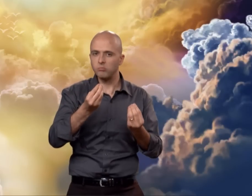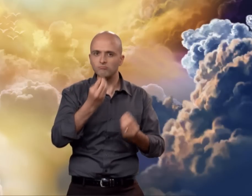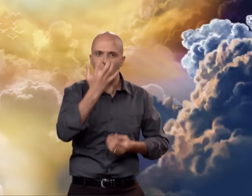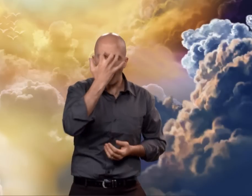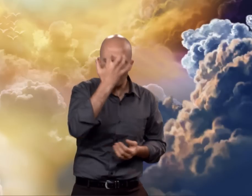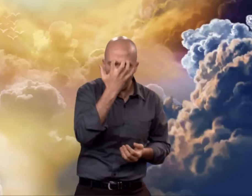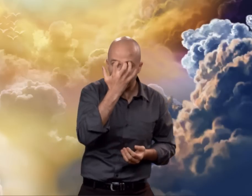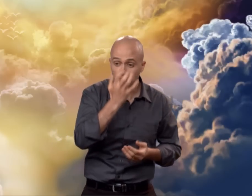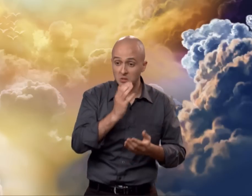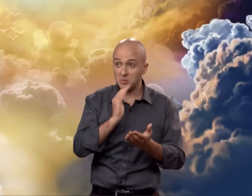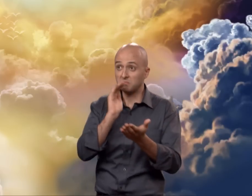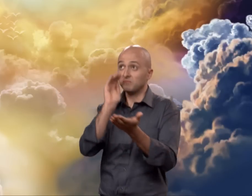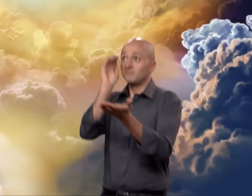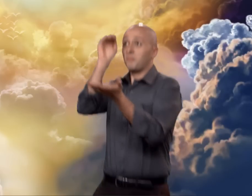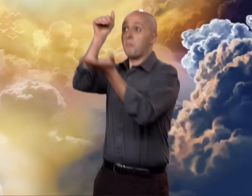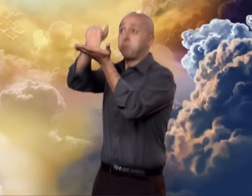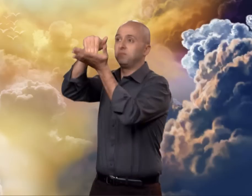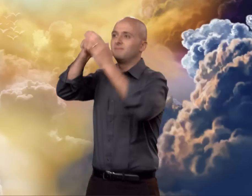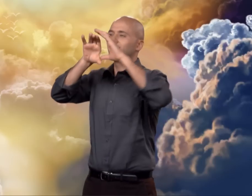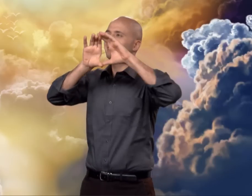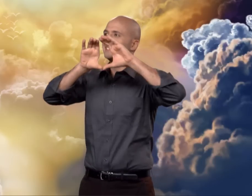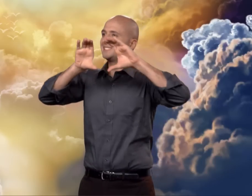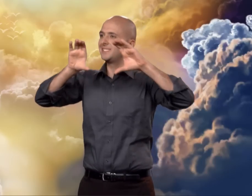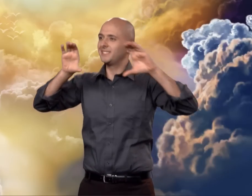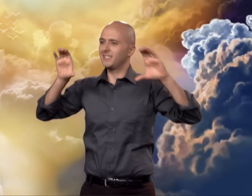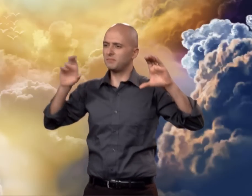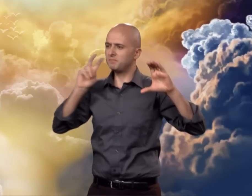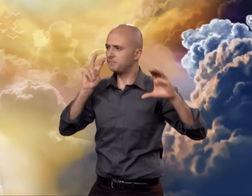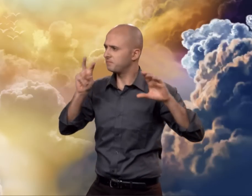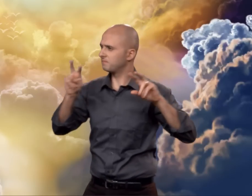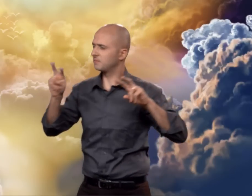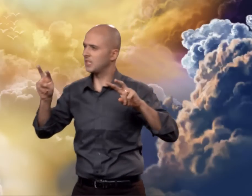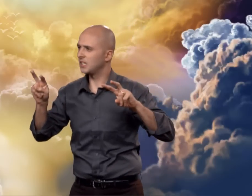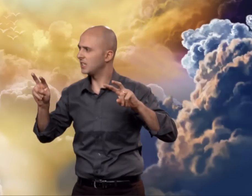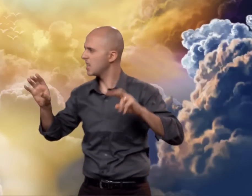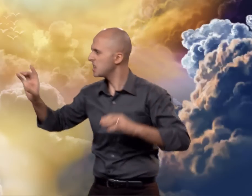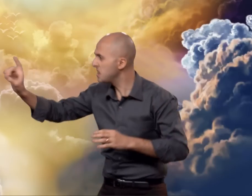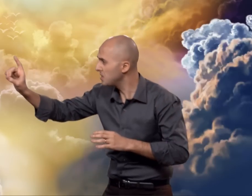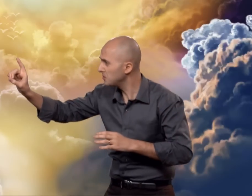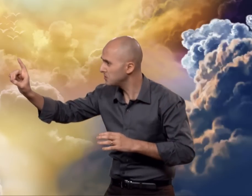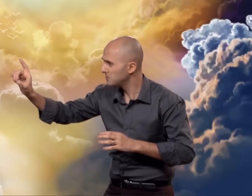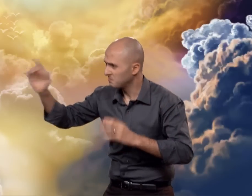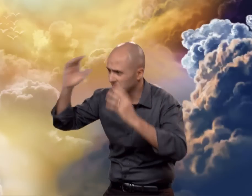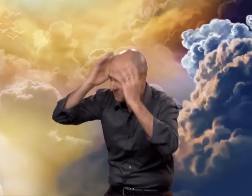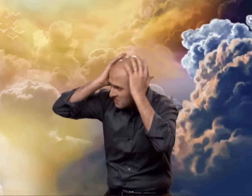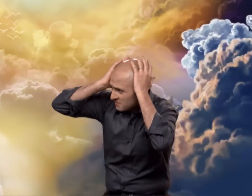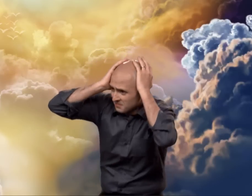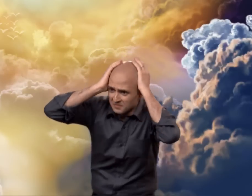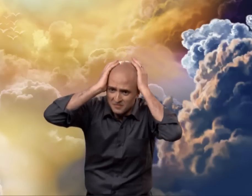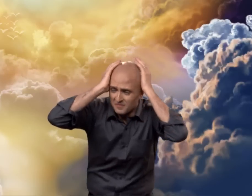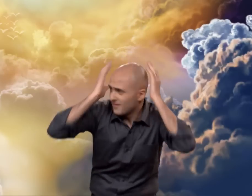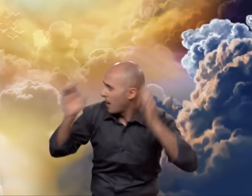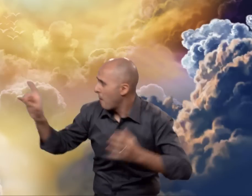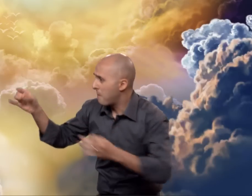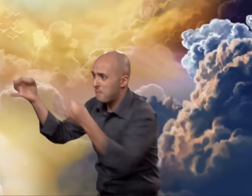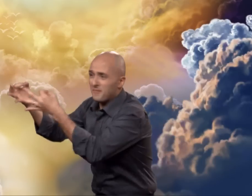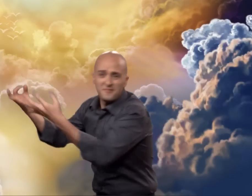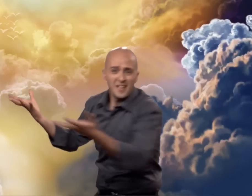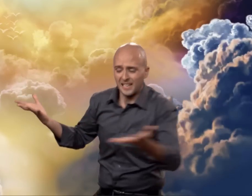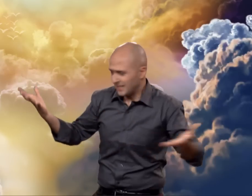o próprio Senhor descerá dos céus e os mortos em Cristo ressuscitarão primeiro. Depois nós, os que estivermos vivos,